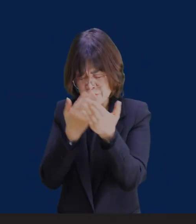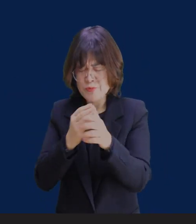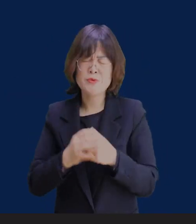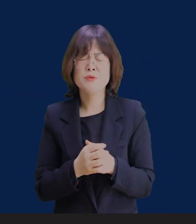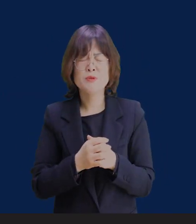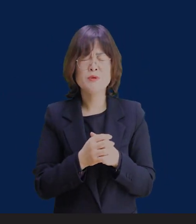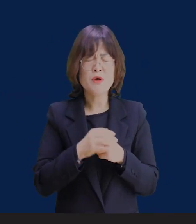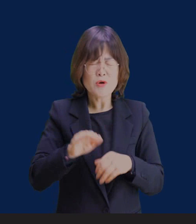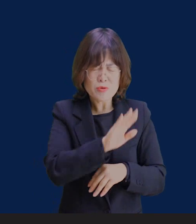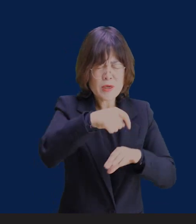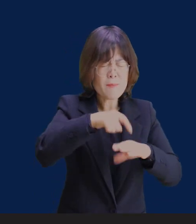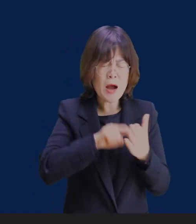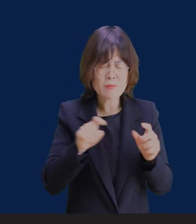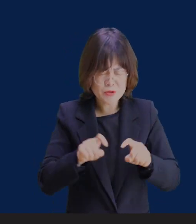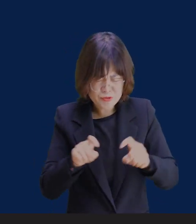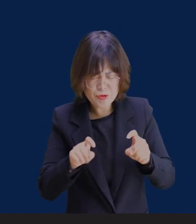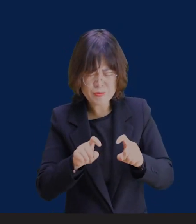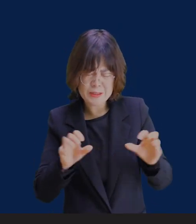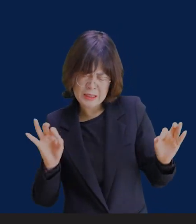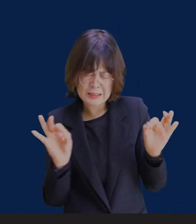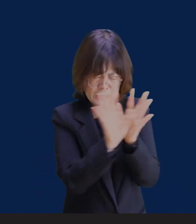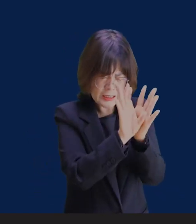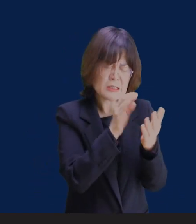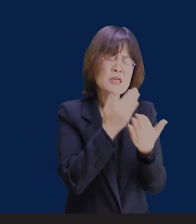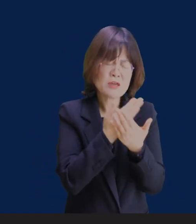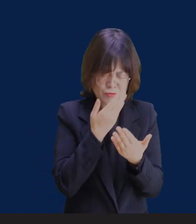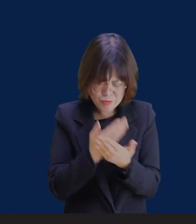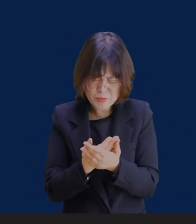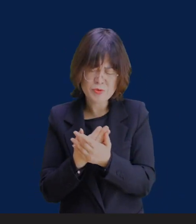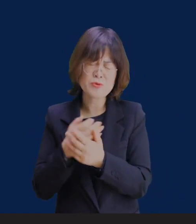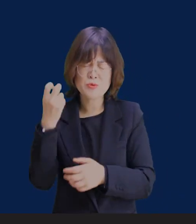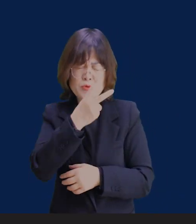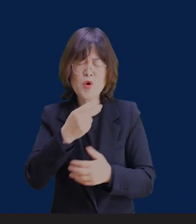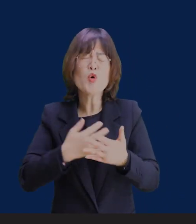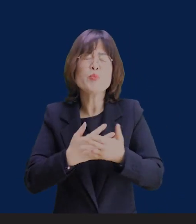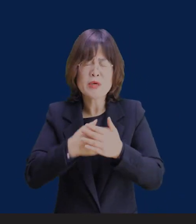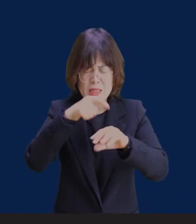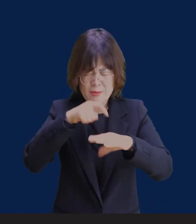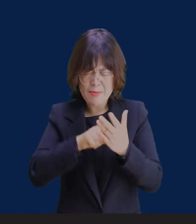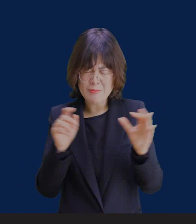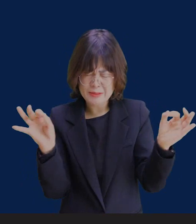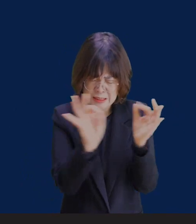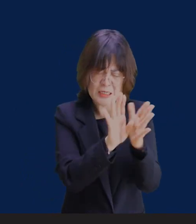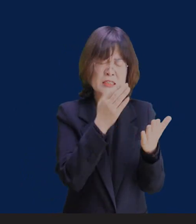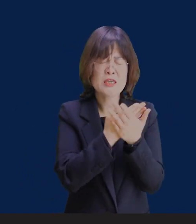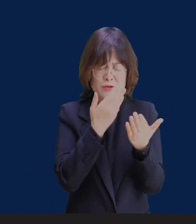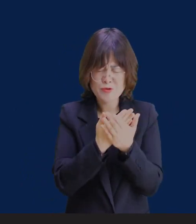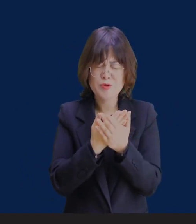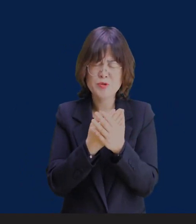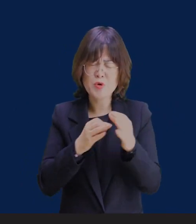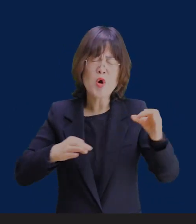주시옵소서. 아버지 놀라우소서. 아버지의 그 크신 사랑 주님이가 나가